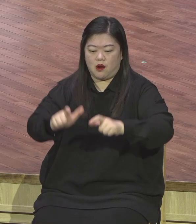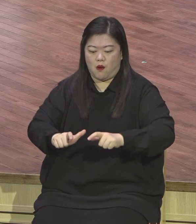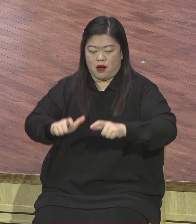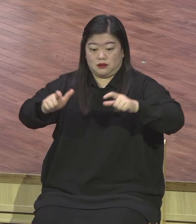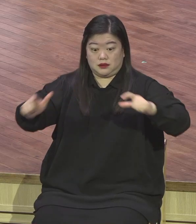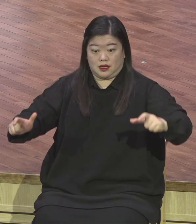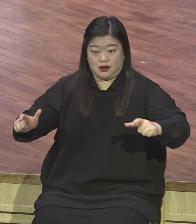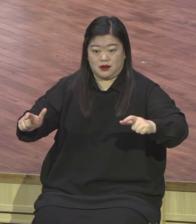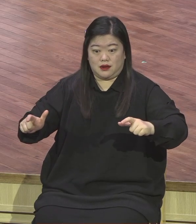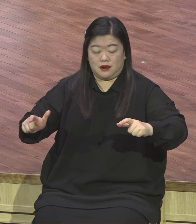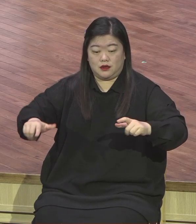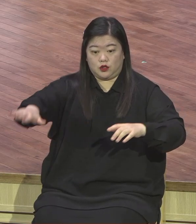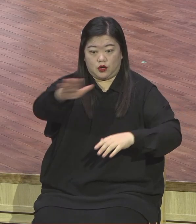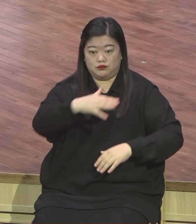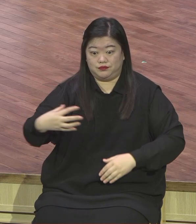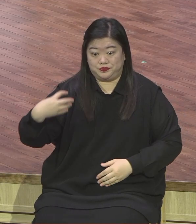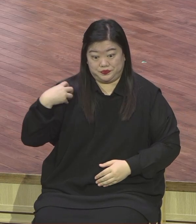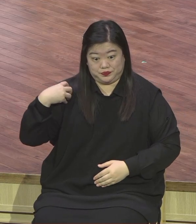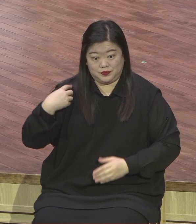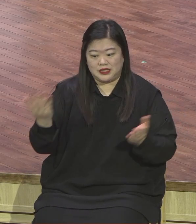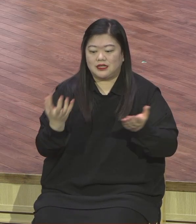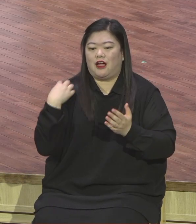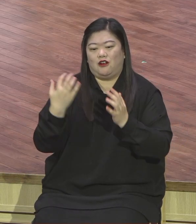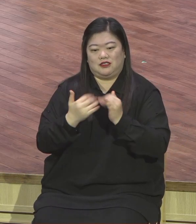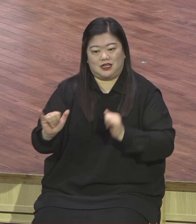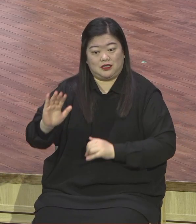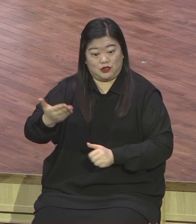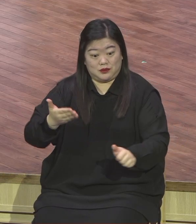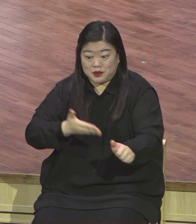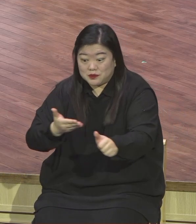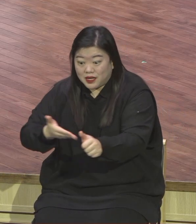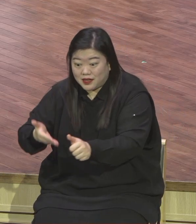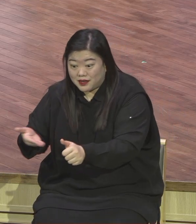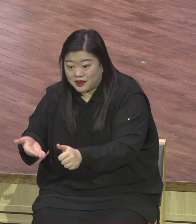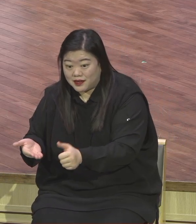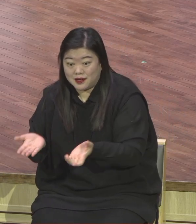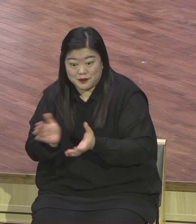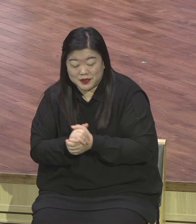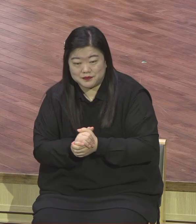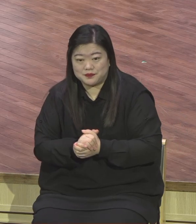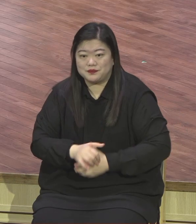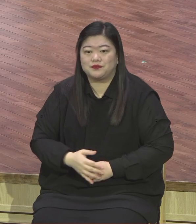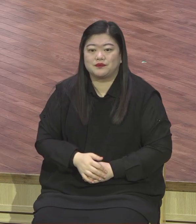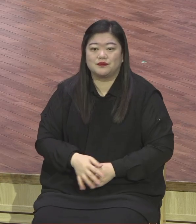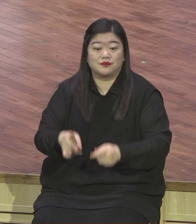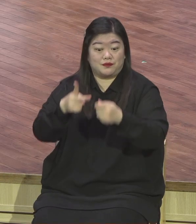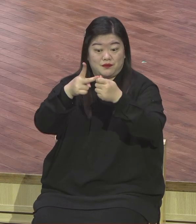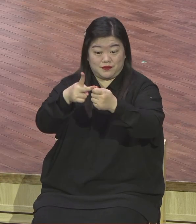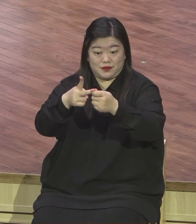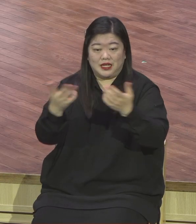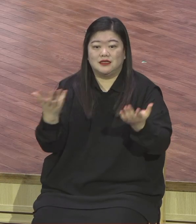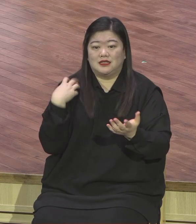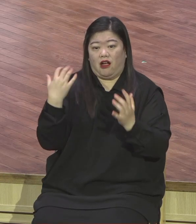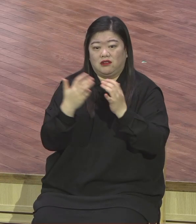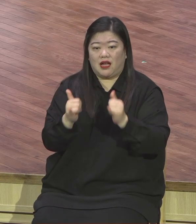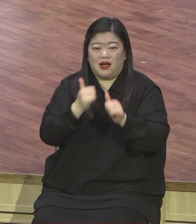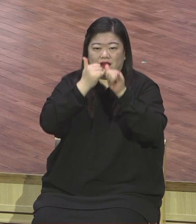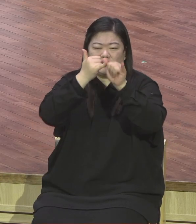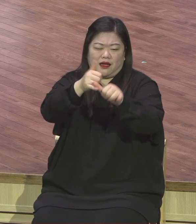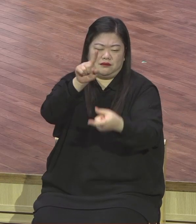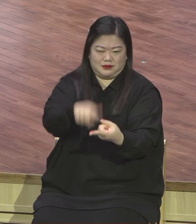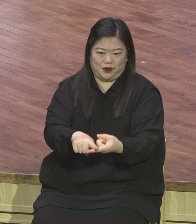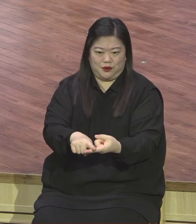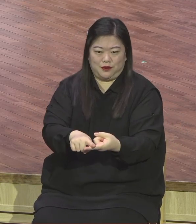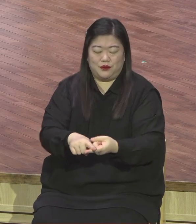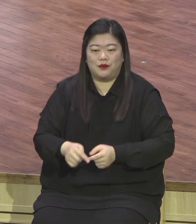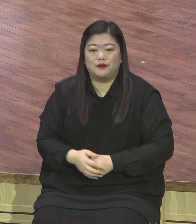2021년도 청지기들 다 되시기를 괴물으로 축복합니다 두 번째로 상을 잃지 않는 청지기입니다 40절입니다